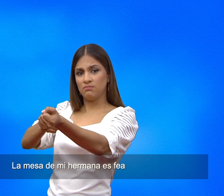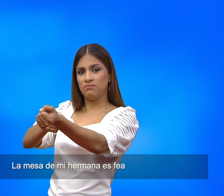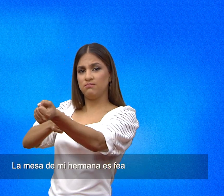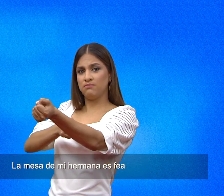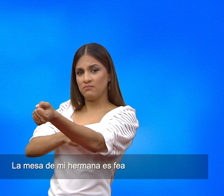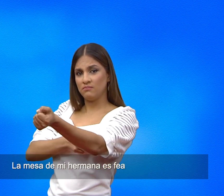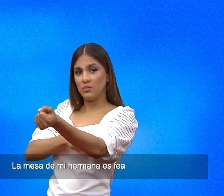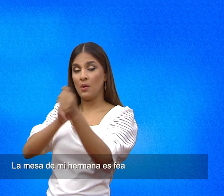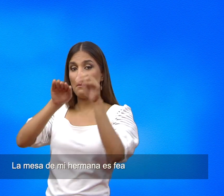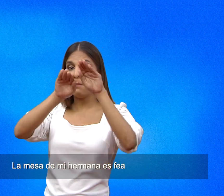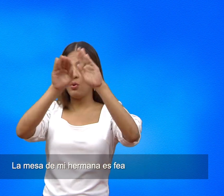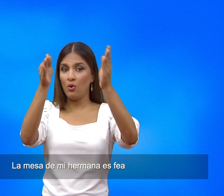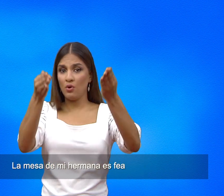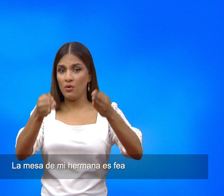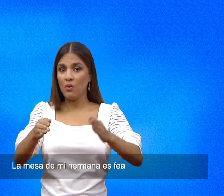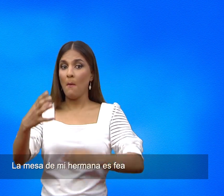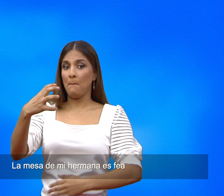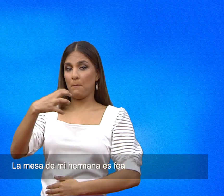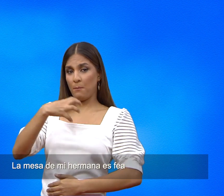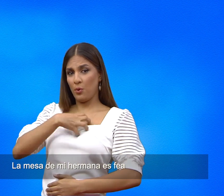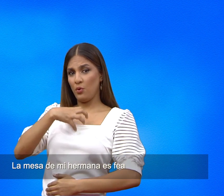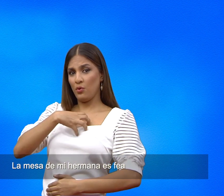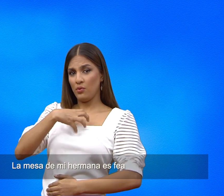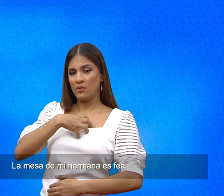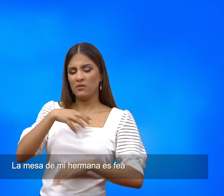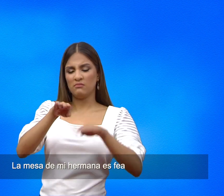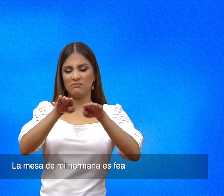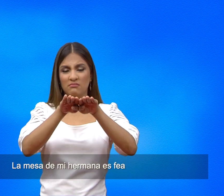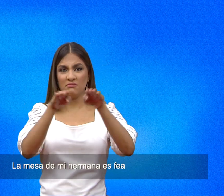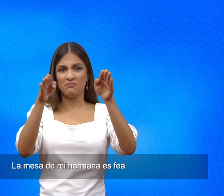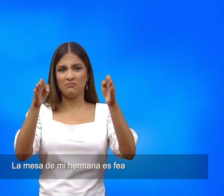la mesa de mi hermana es fea